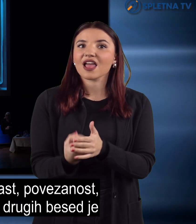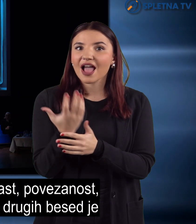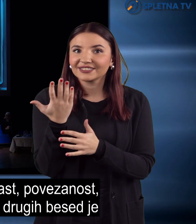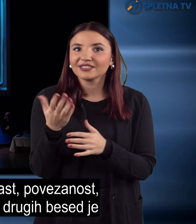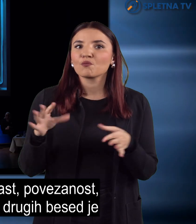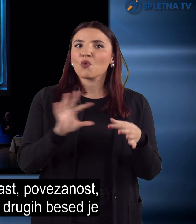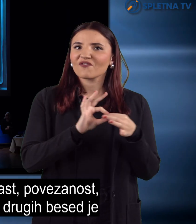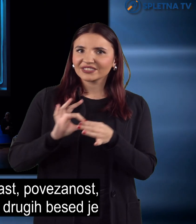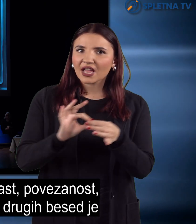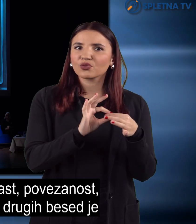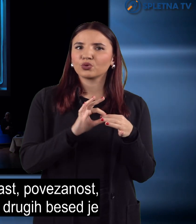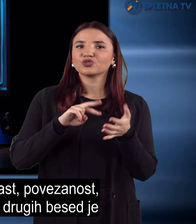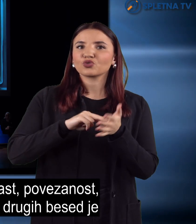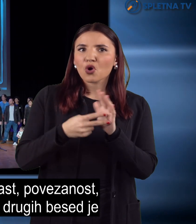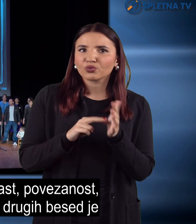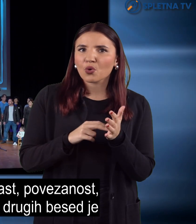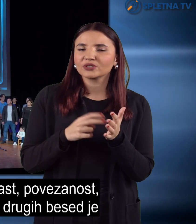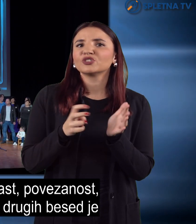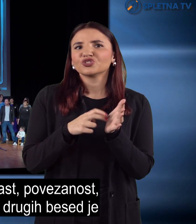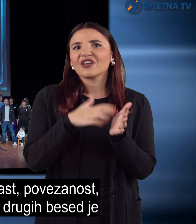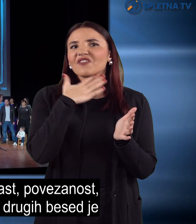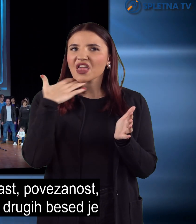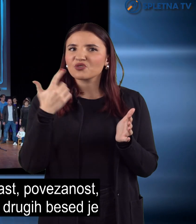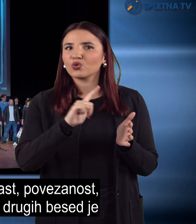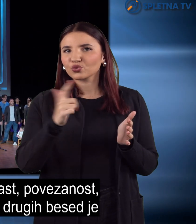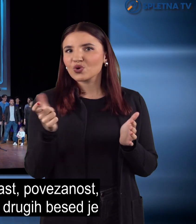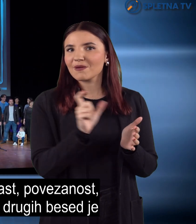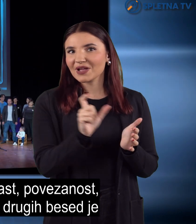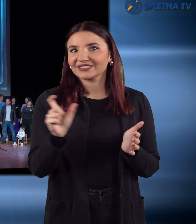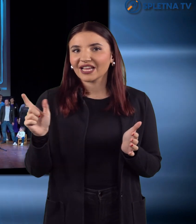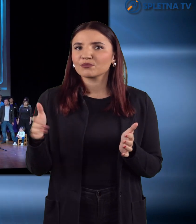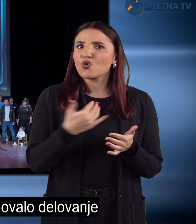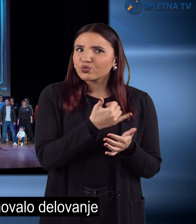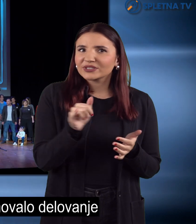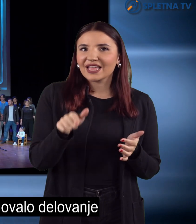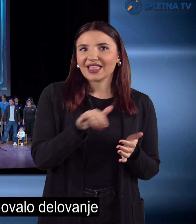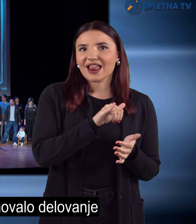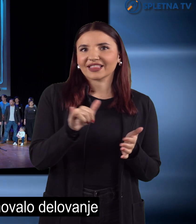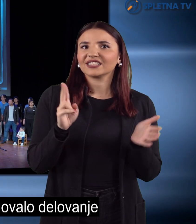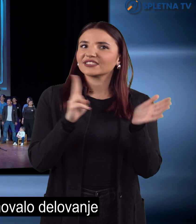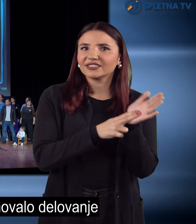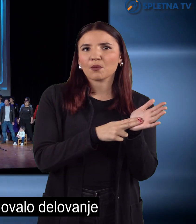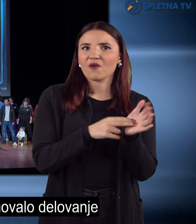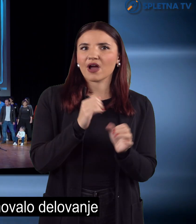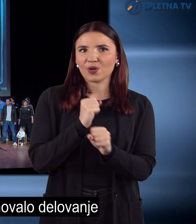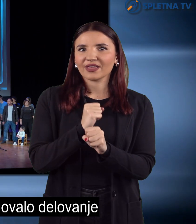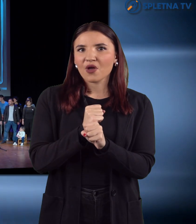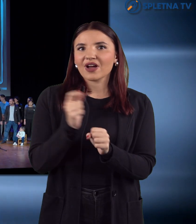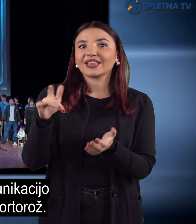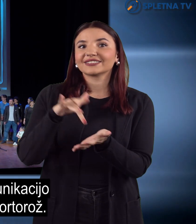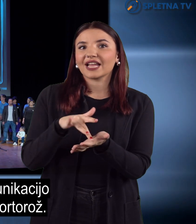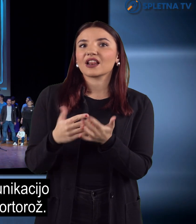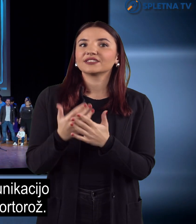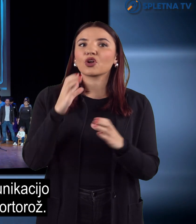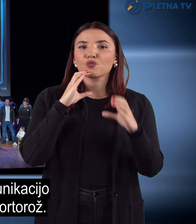Sočutje, sprejemanje, rast, povezanost, strokovnost in še veliko drugih besed je v vseh teh letih zaznamovalo delovanje Centra